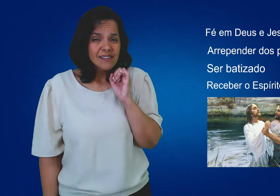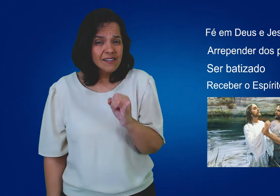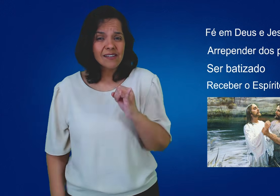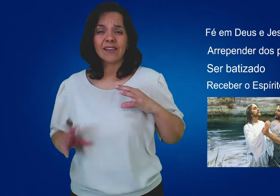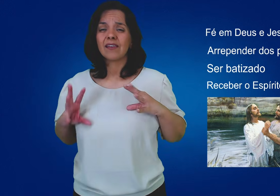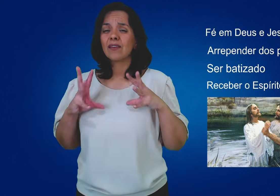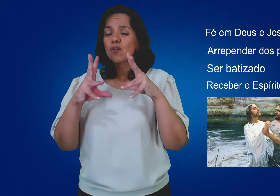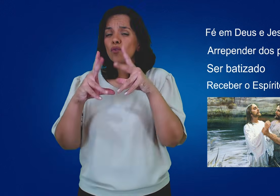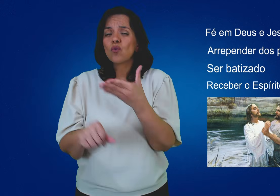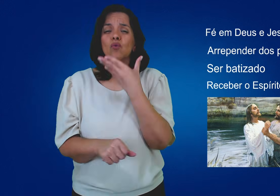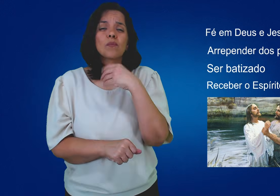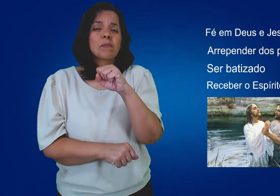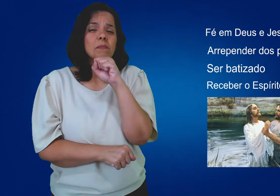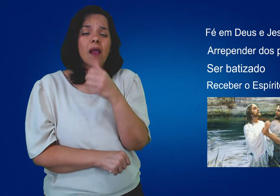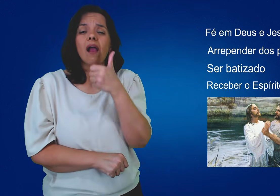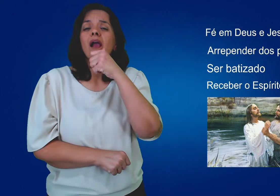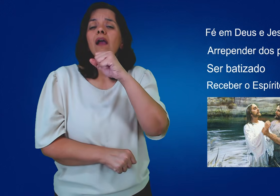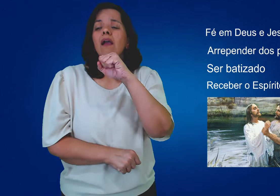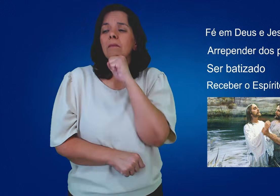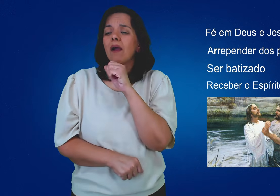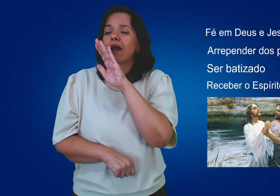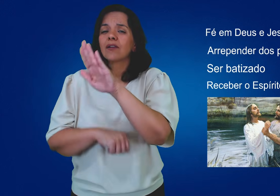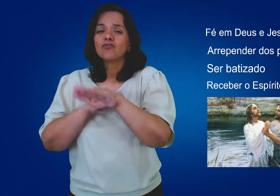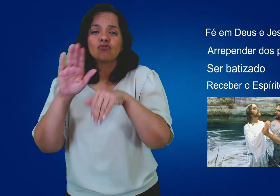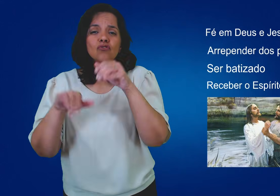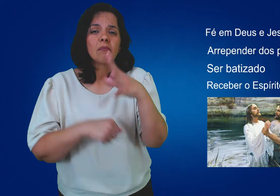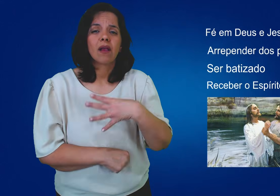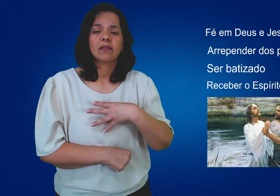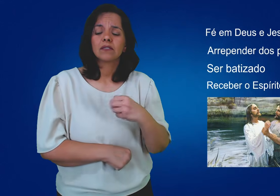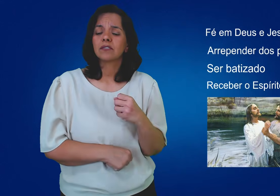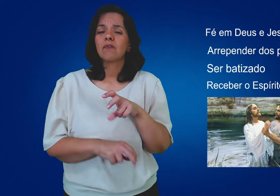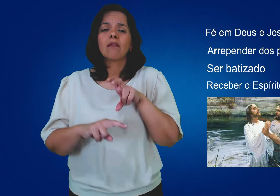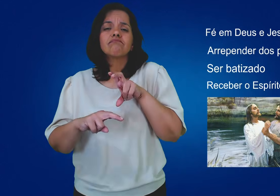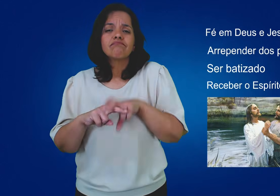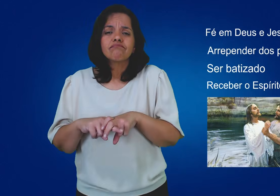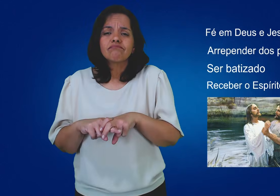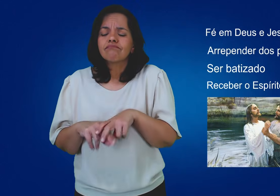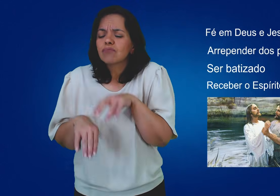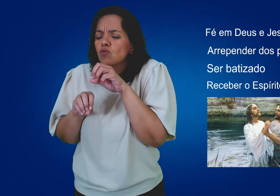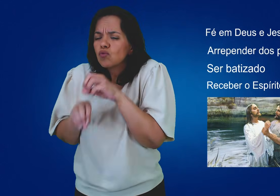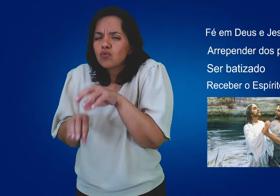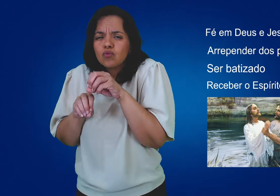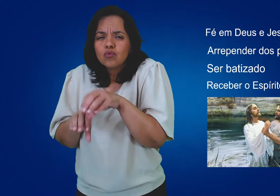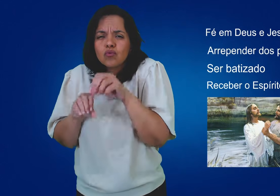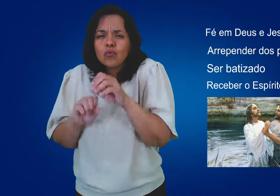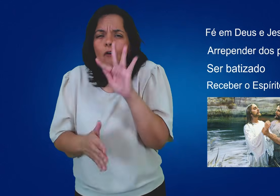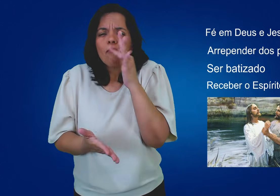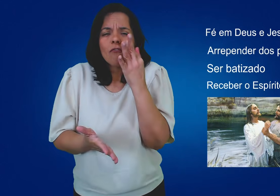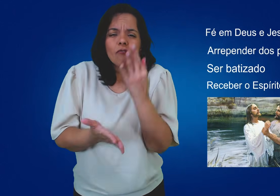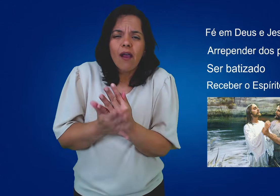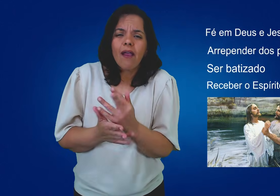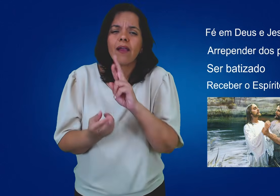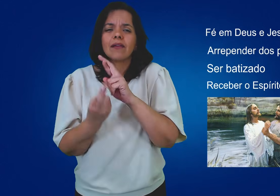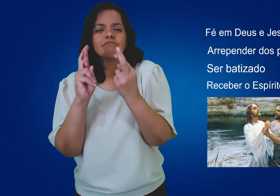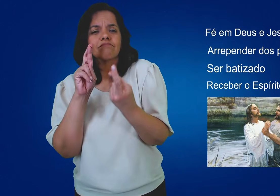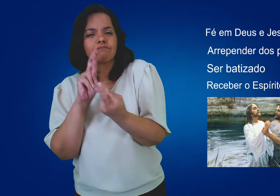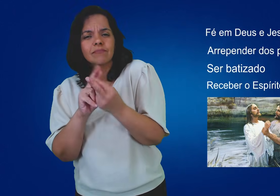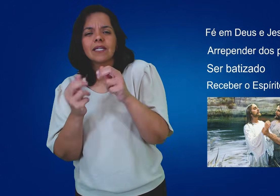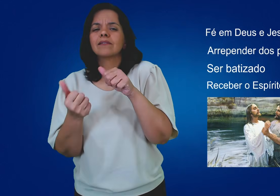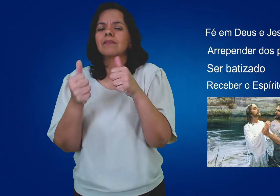Pense, se todo pai, toda mãe sentasse com seus filhos e ensinasse sobre